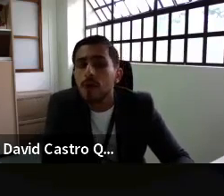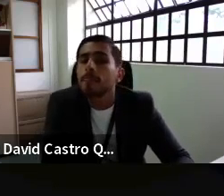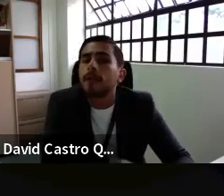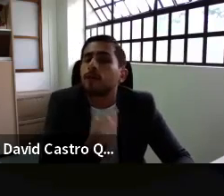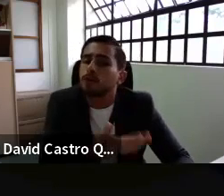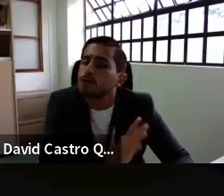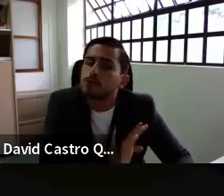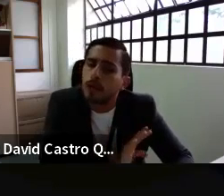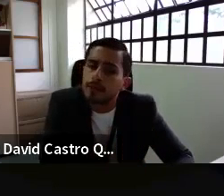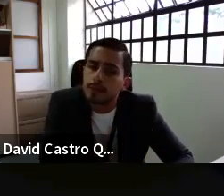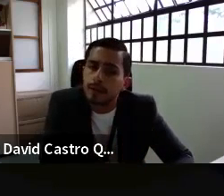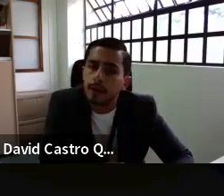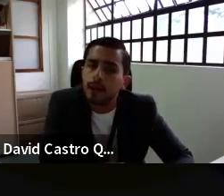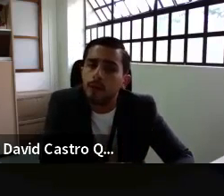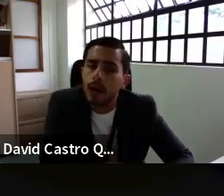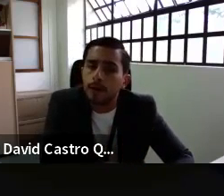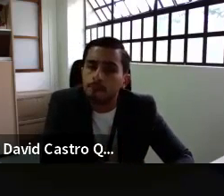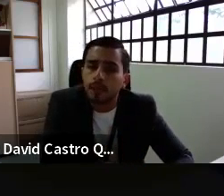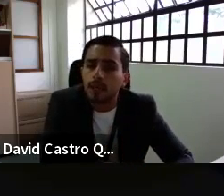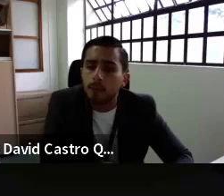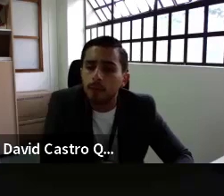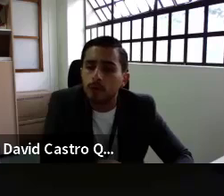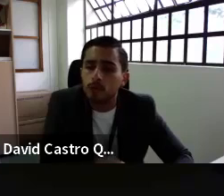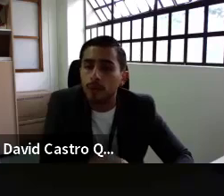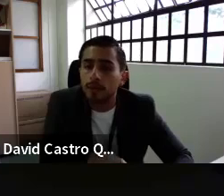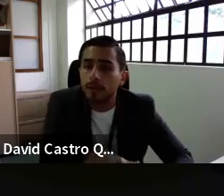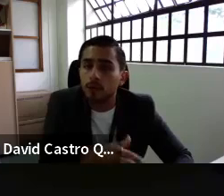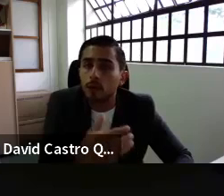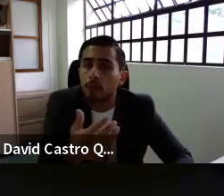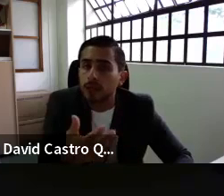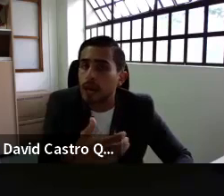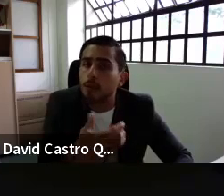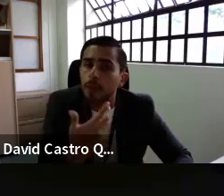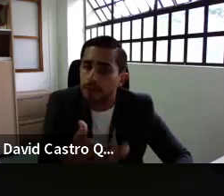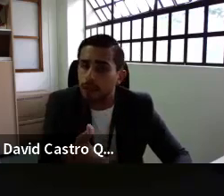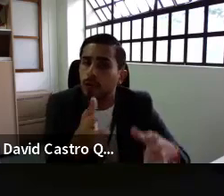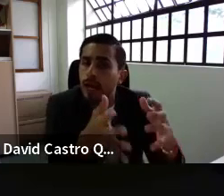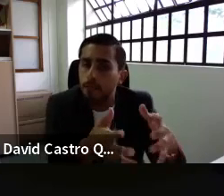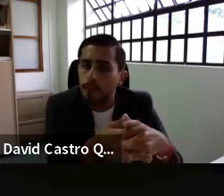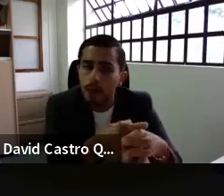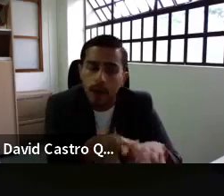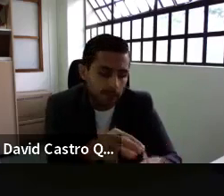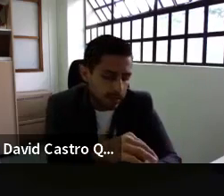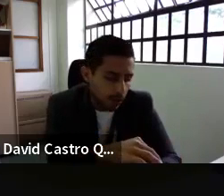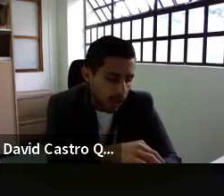y con otros estudiantes que se quieran vincular y que aportan no solamente desde un componente de acompañamiento en campo al festival